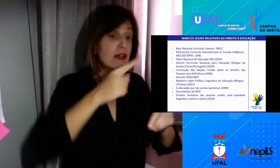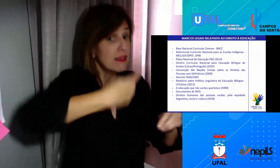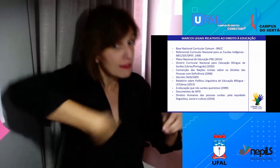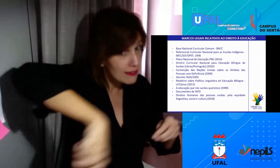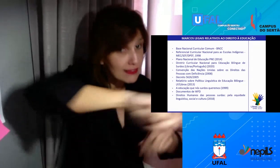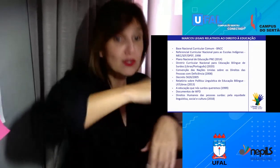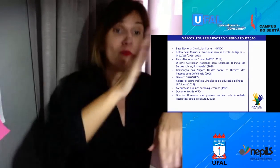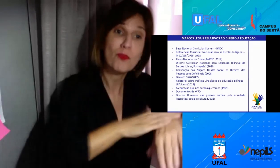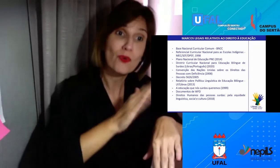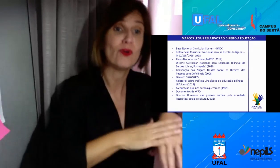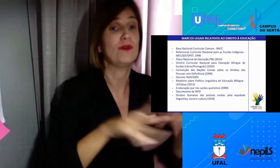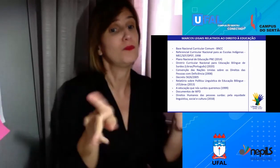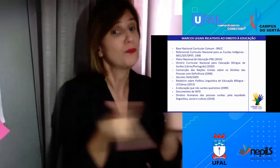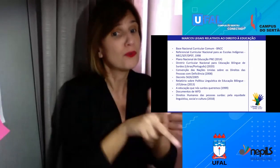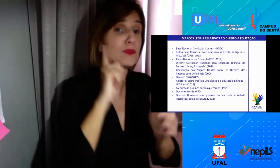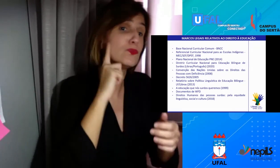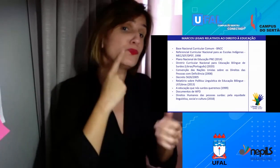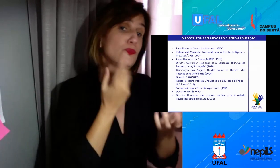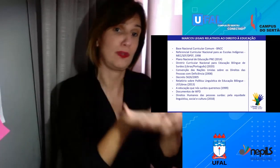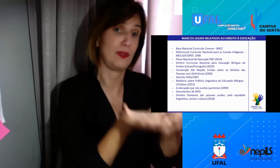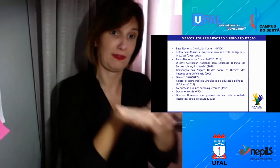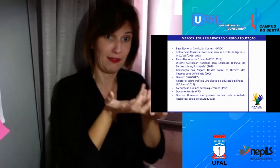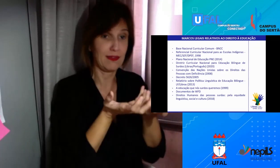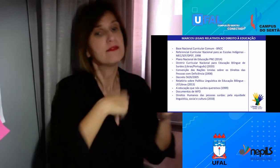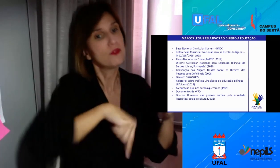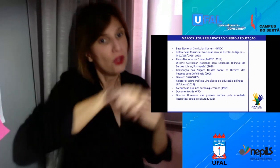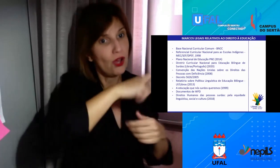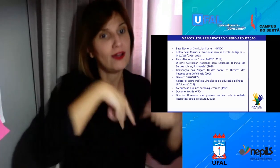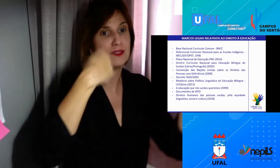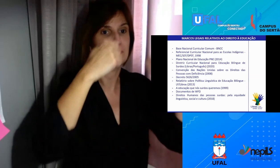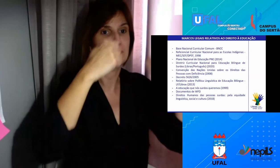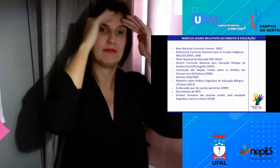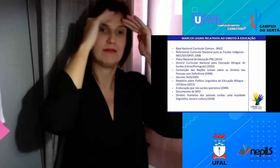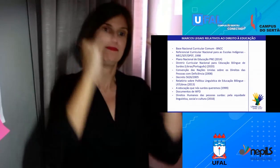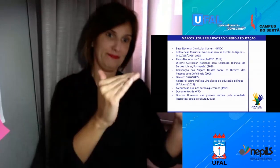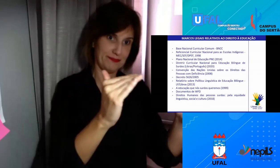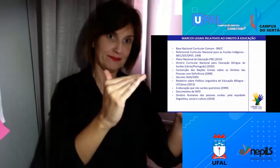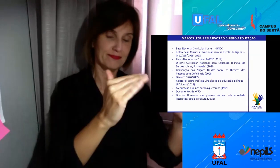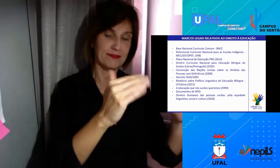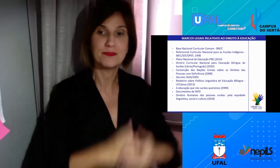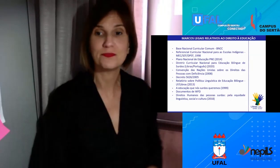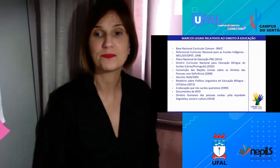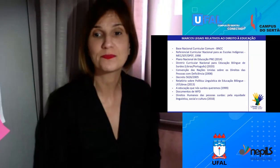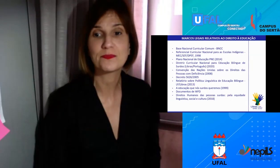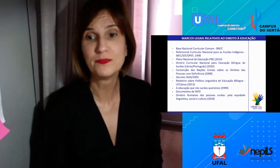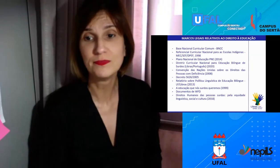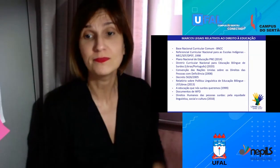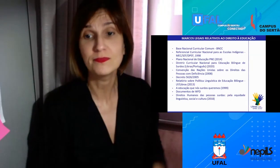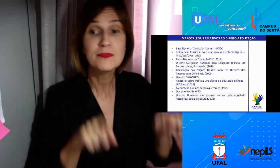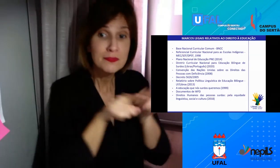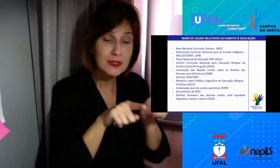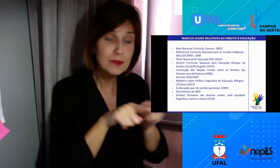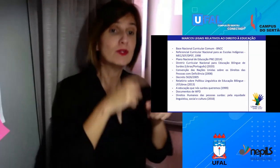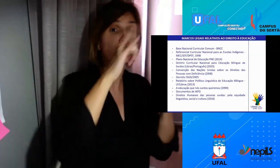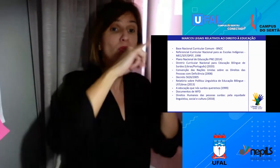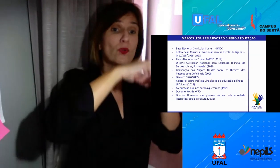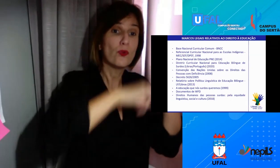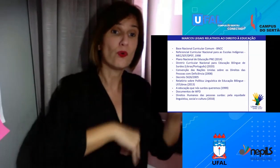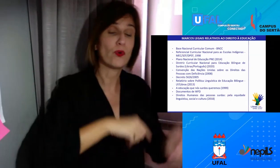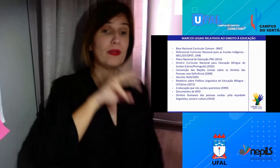nível escolar, de escolarização. Então, são trazidas diversas diretrizes a partir das necessidades das pessoas surdas. Então,